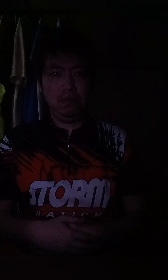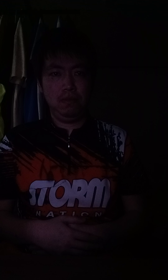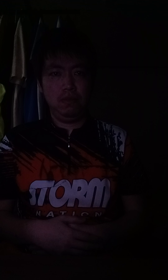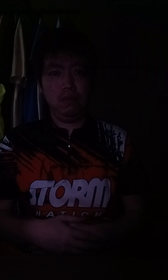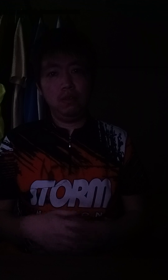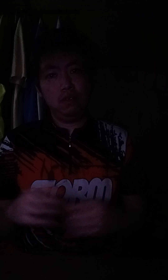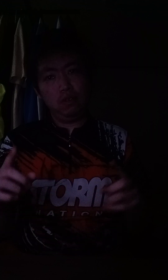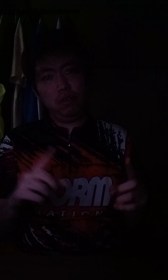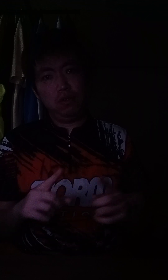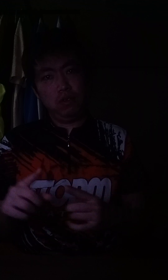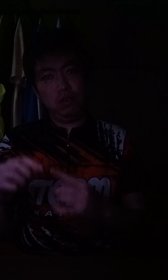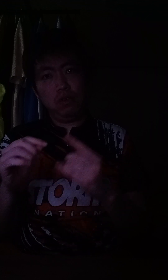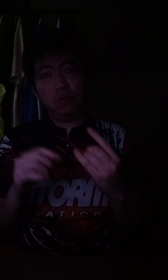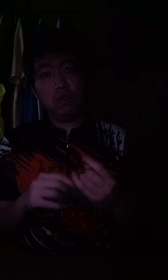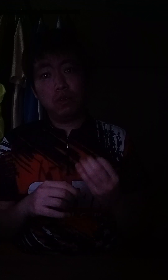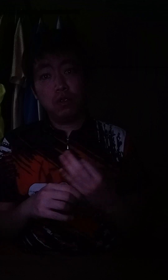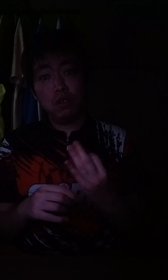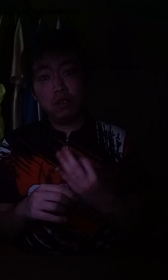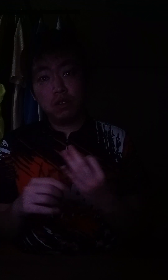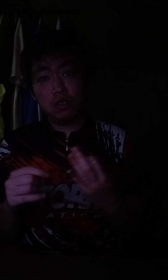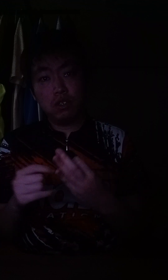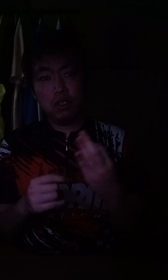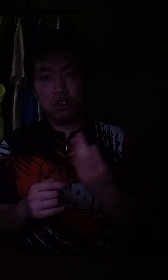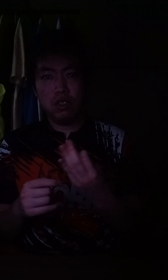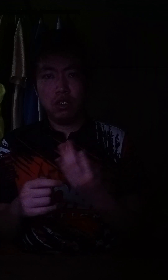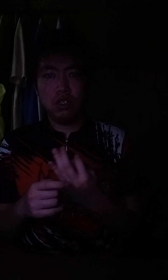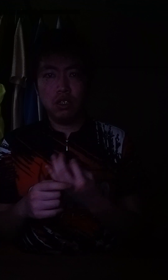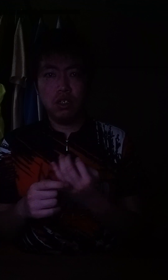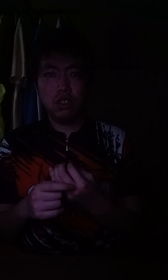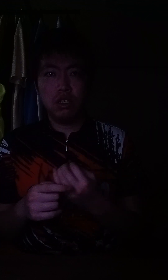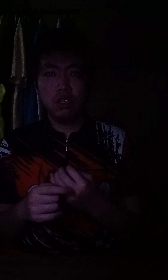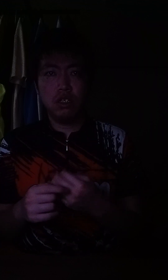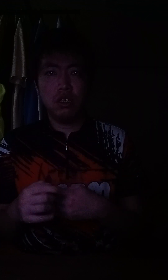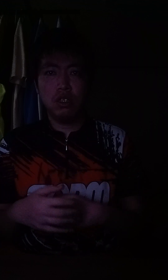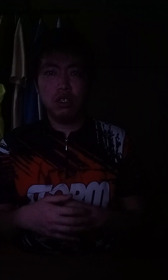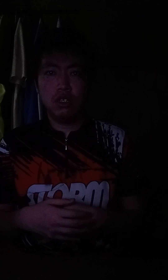처음에 되게 조심스럽고 걱정되셨을 것 같은데 처음에는 좀 힘들었죠.